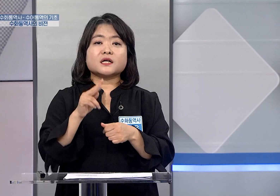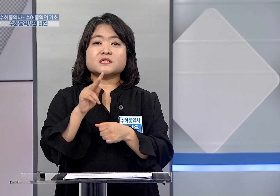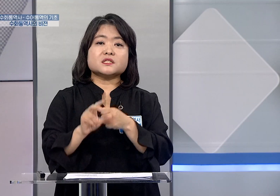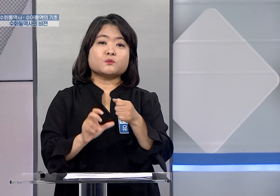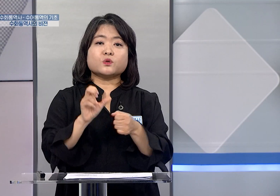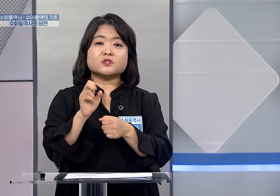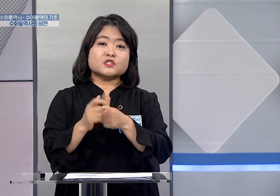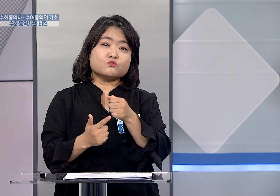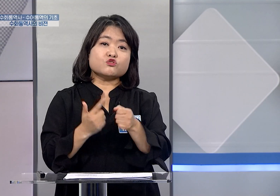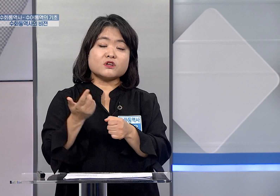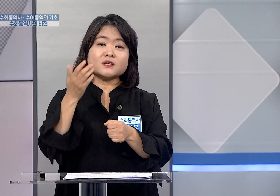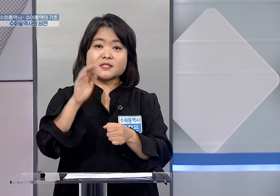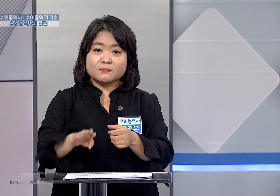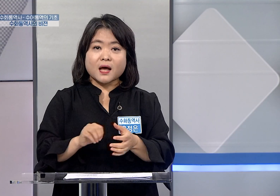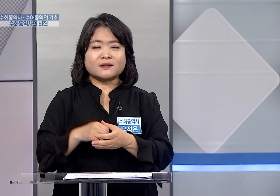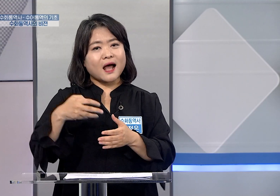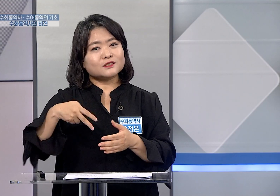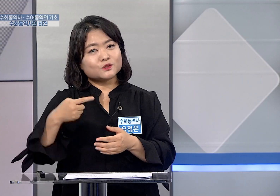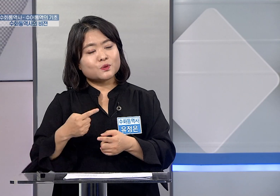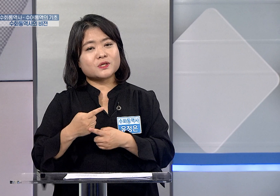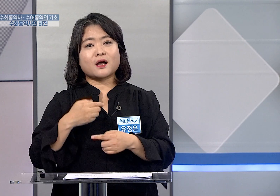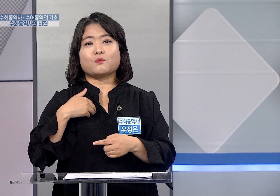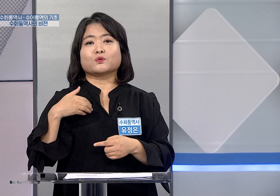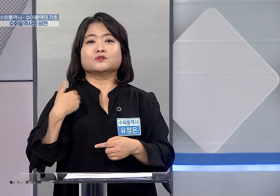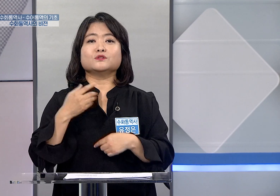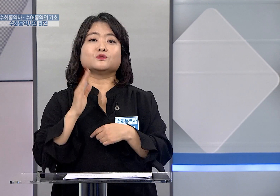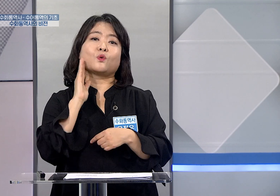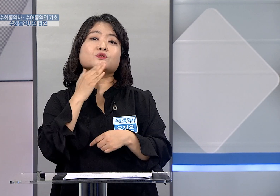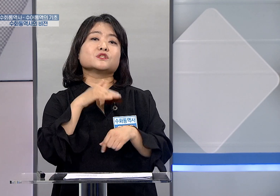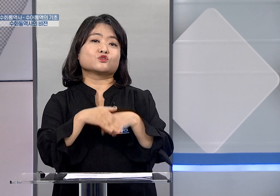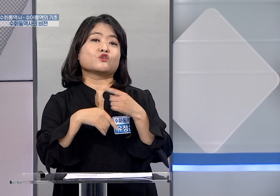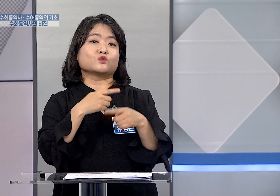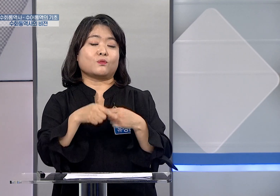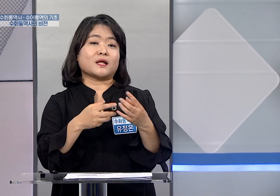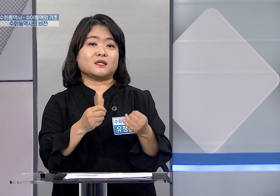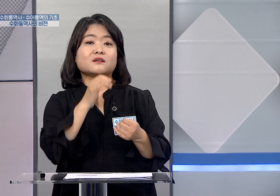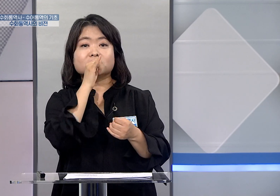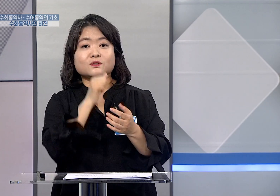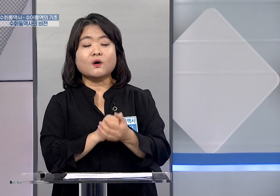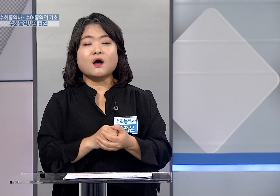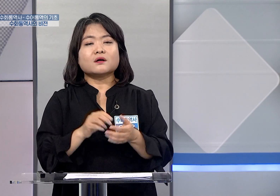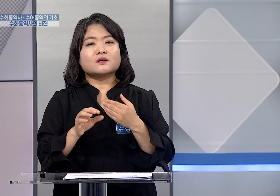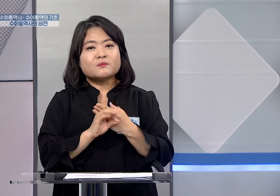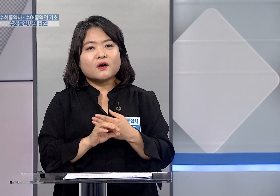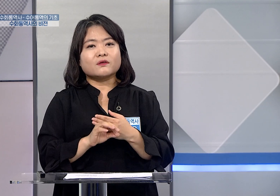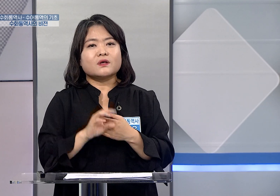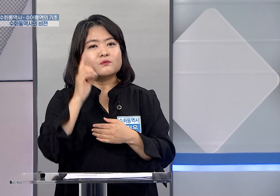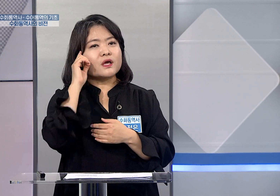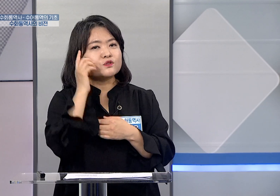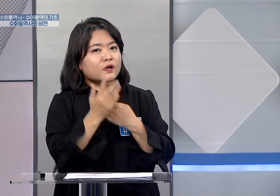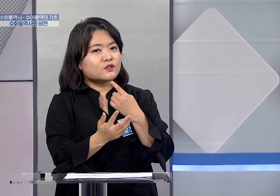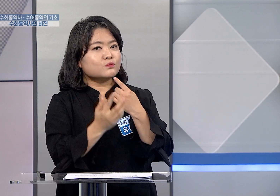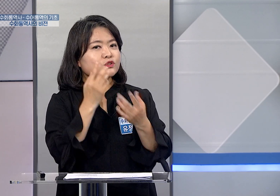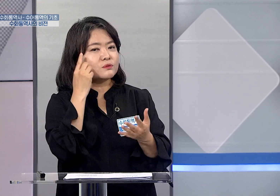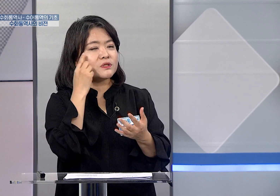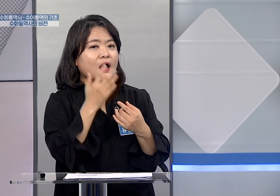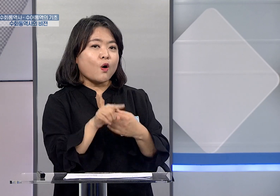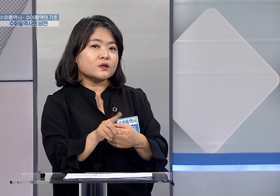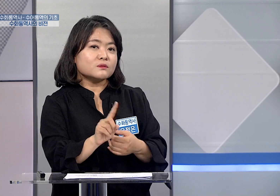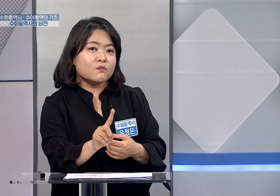지 25년, 26년이지만 아직도 제가 모르는 농식 수어도 많이 있거든요. 그러면 계속해서 묻습니다. 이건